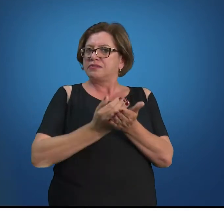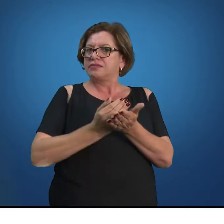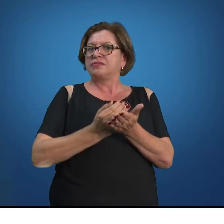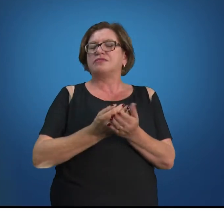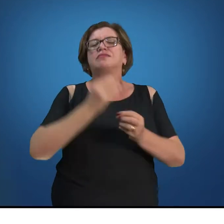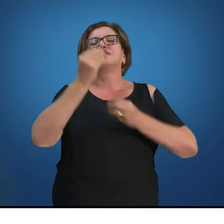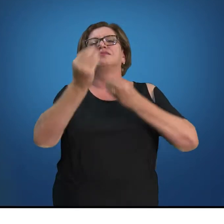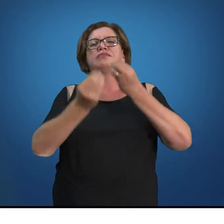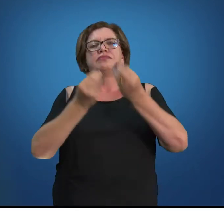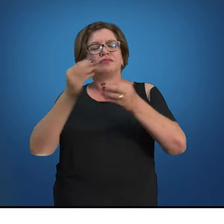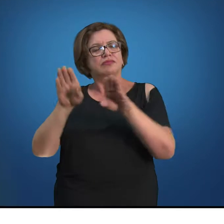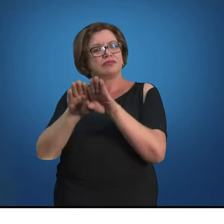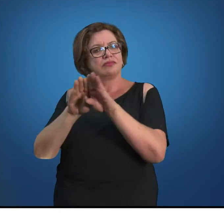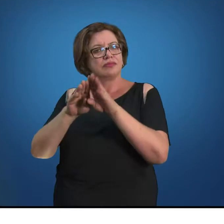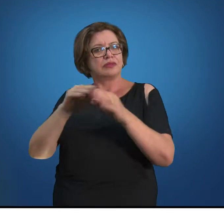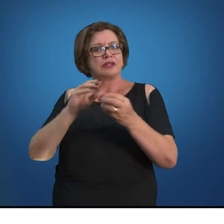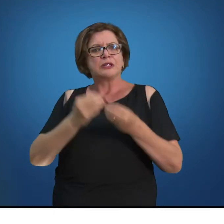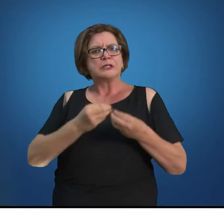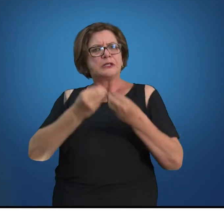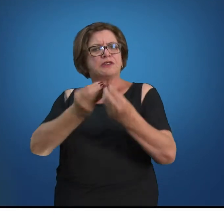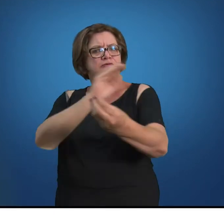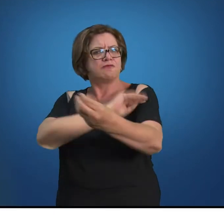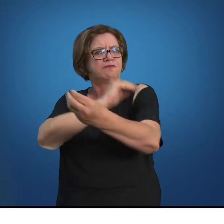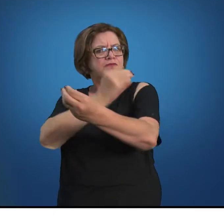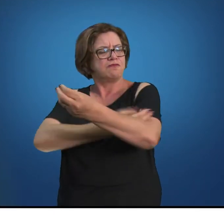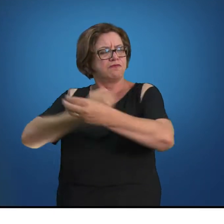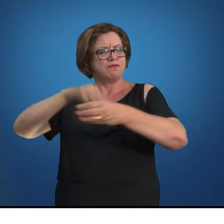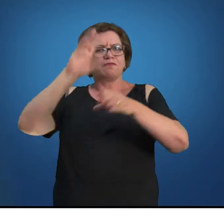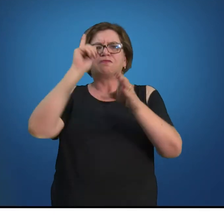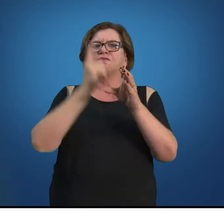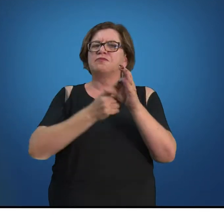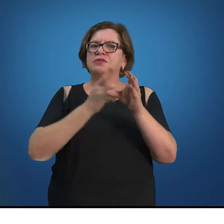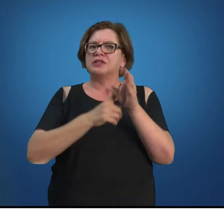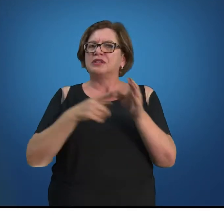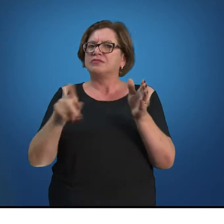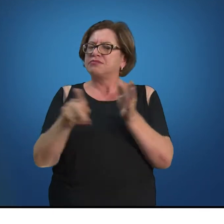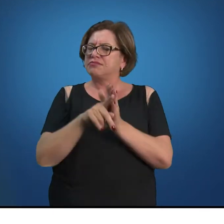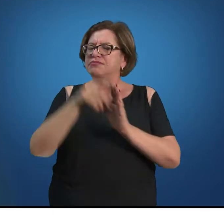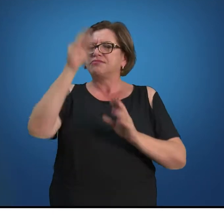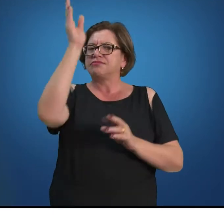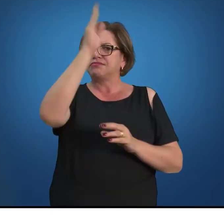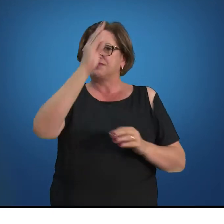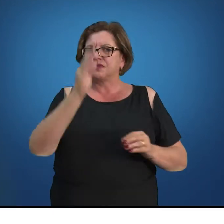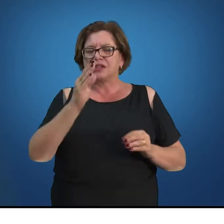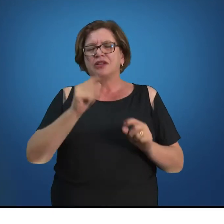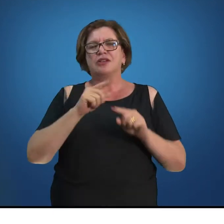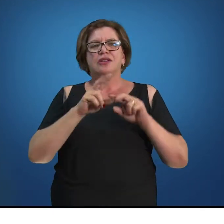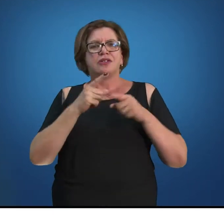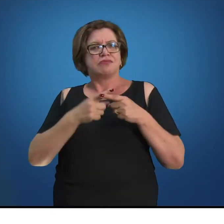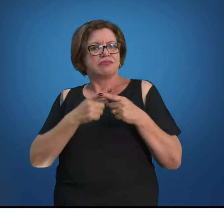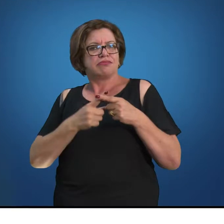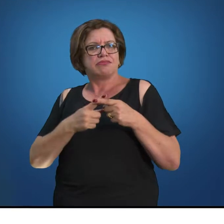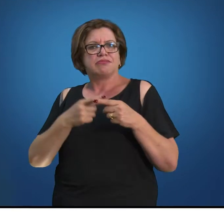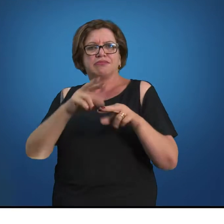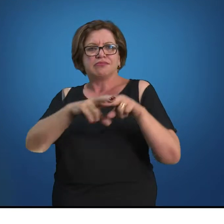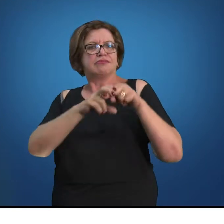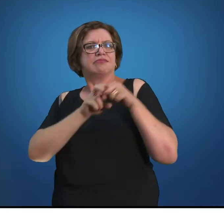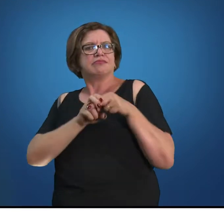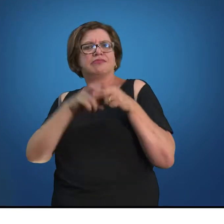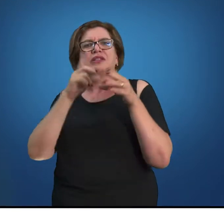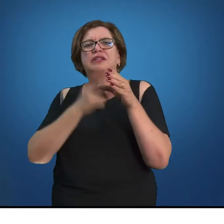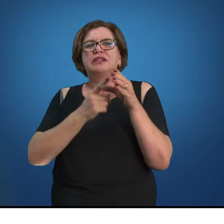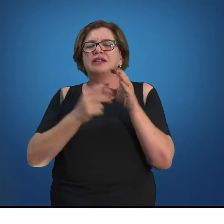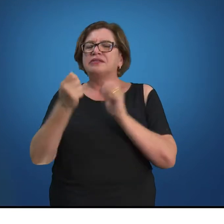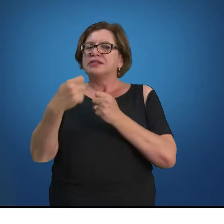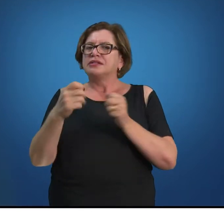o fortalecimento do município como um ente da federação, da qual o município deve elaborar o seu